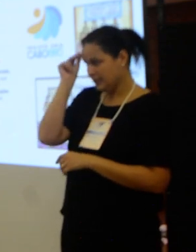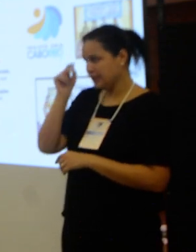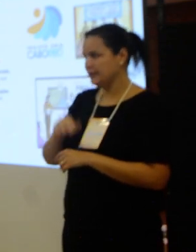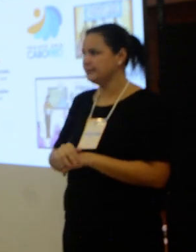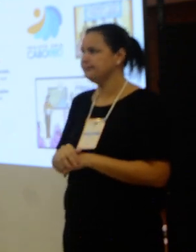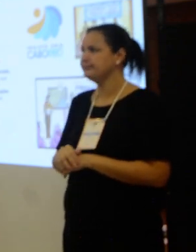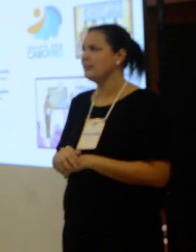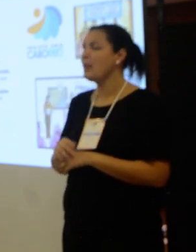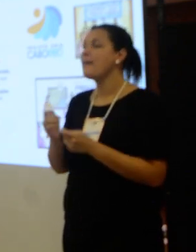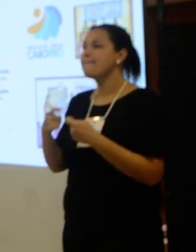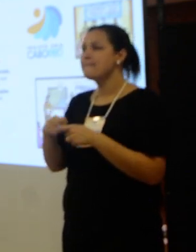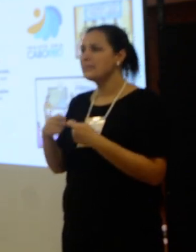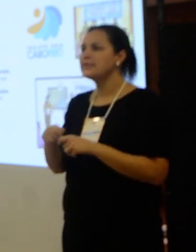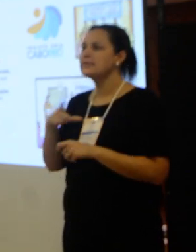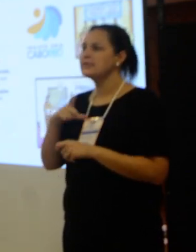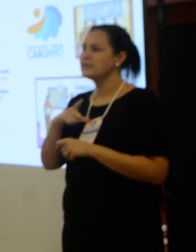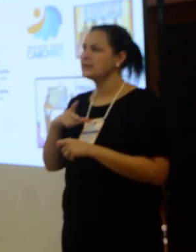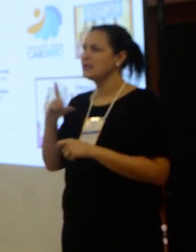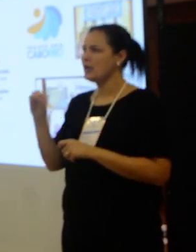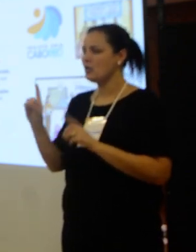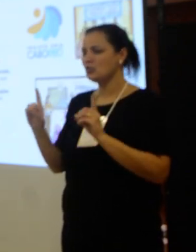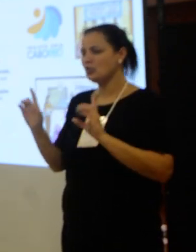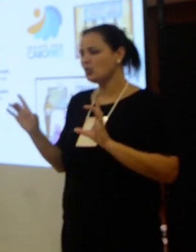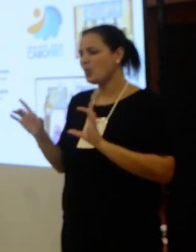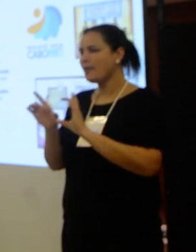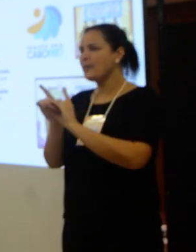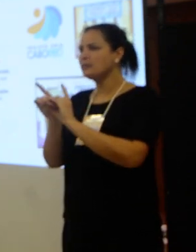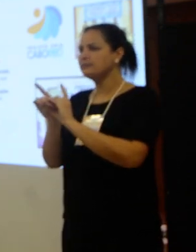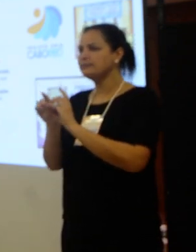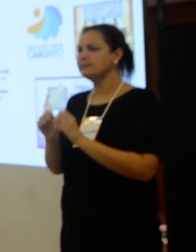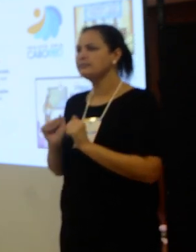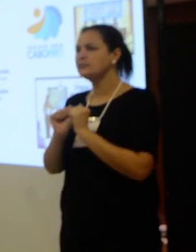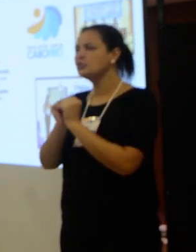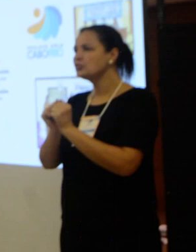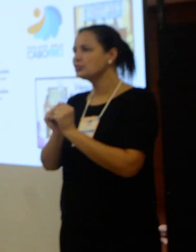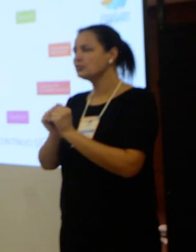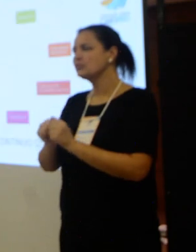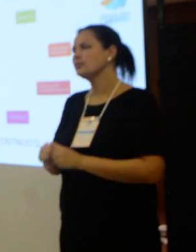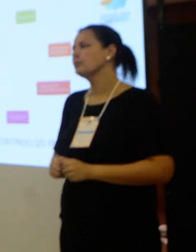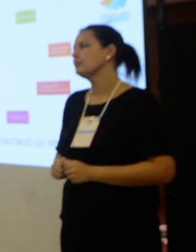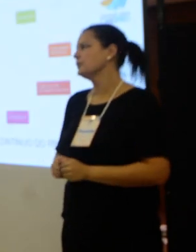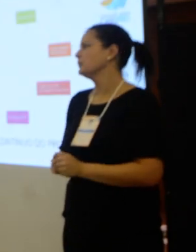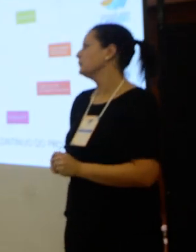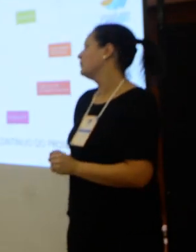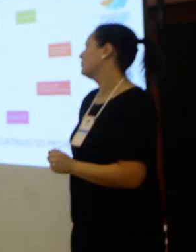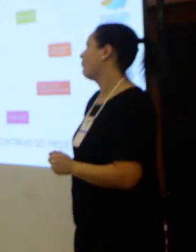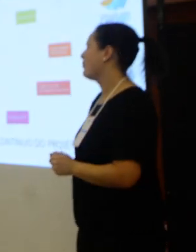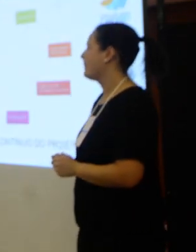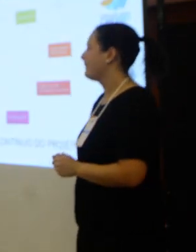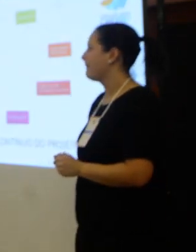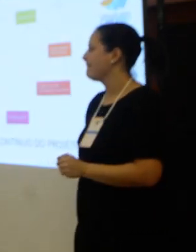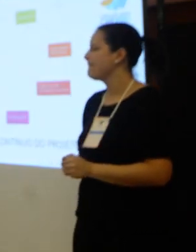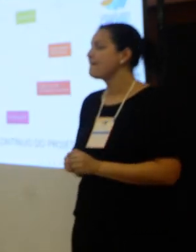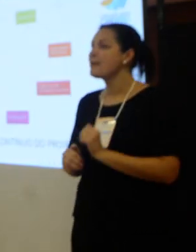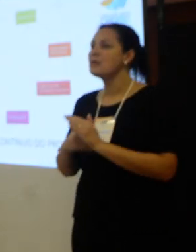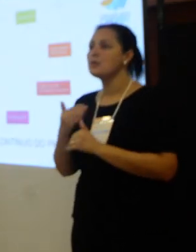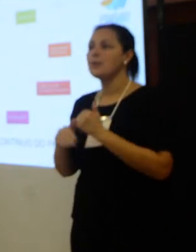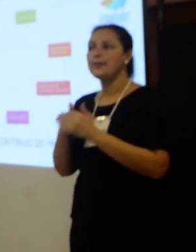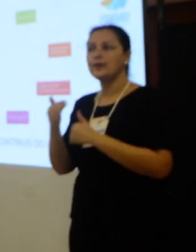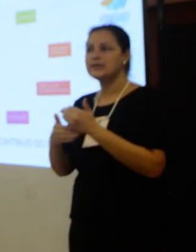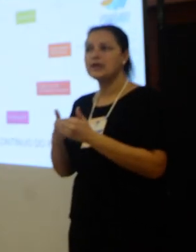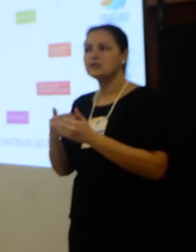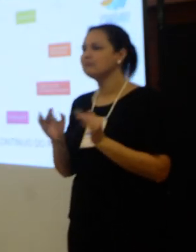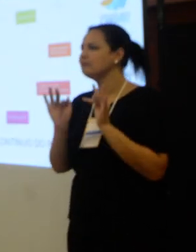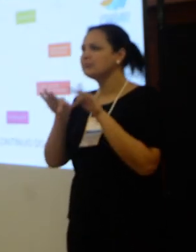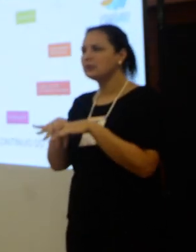comitê, ou ter o comitê e não ter o plano. Então, são duas coisas que andam juntas dentro desse processo. E esse processo, ele não